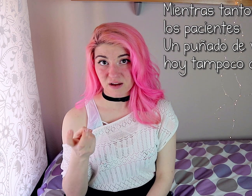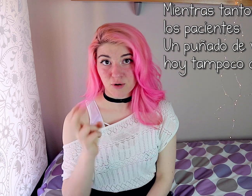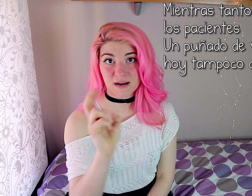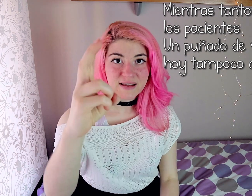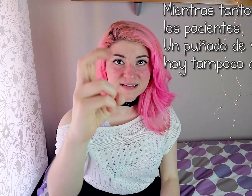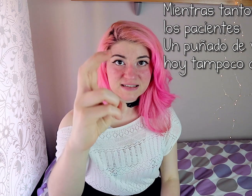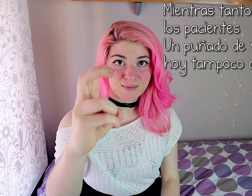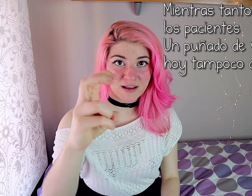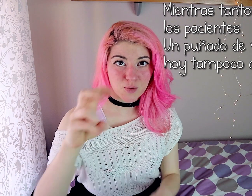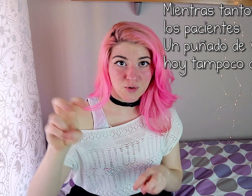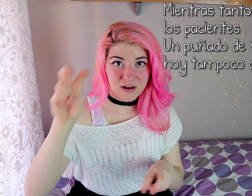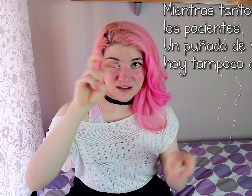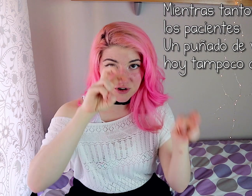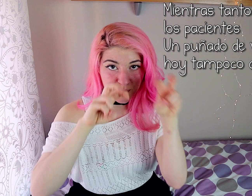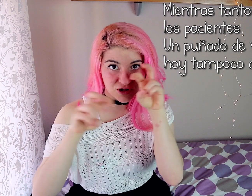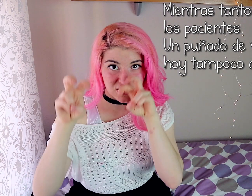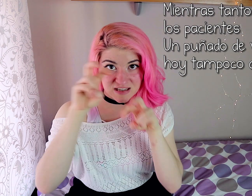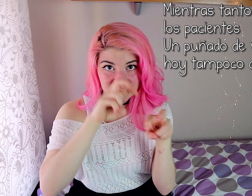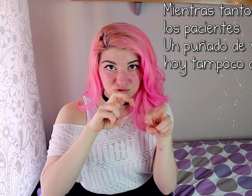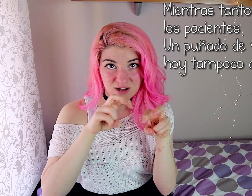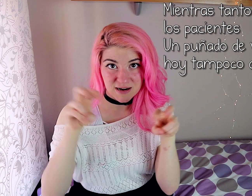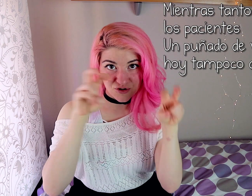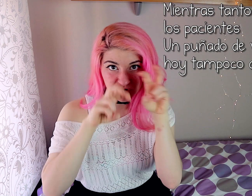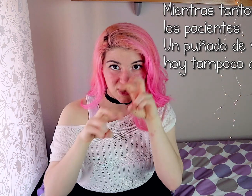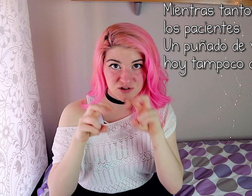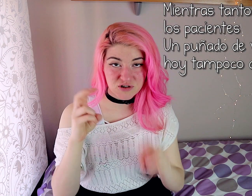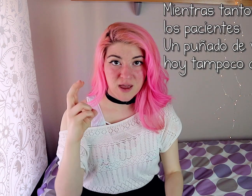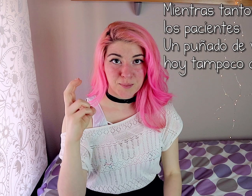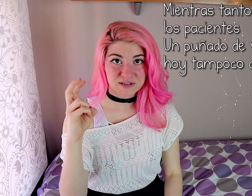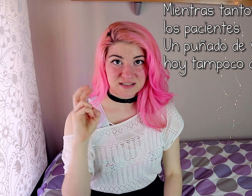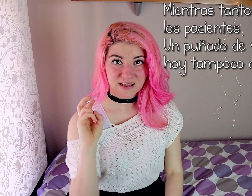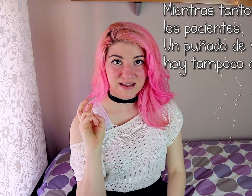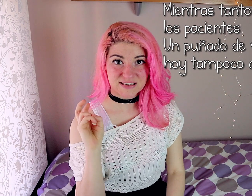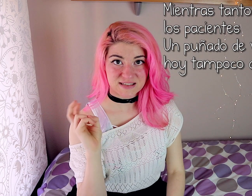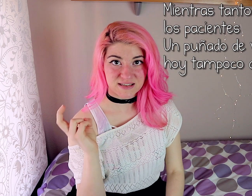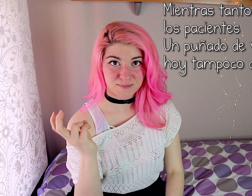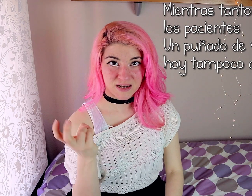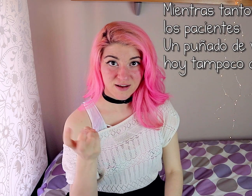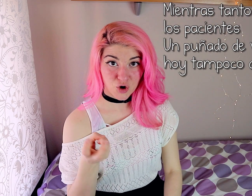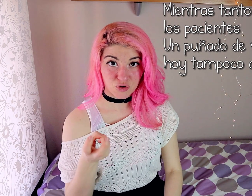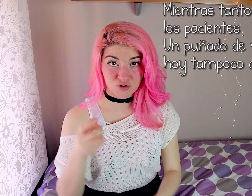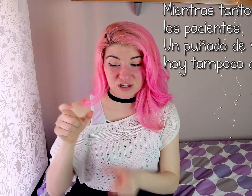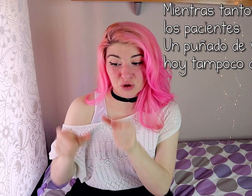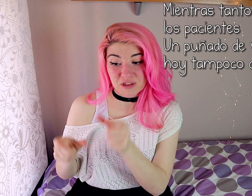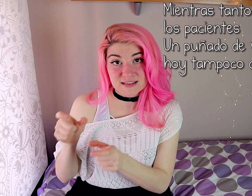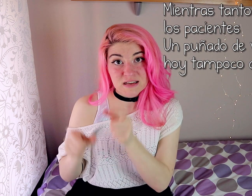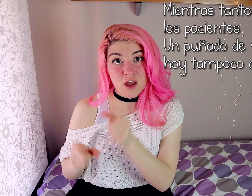signo, ¿vale? Que es así, ¿vale? Como el gancho que hemos hecho antes de buscar, ¿vale? Los dos ganchos. Pues este es así, ¿vale? Otros. Entonces...